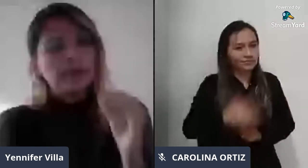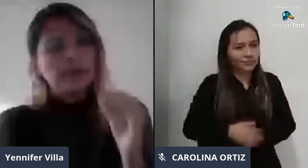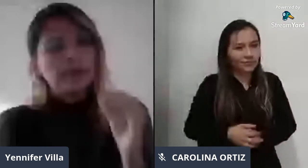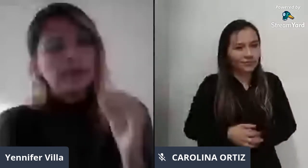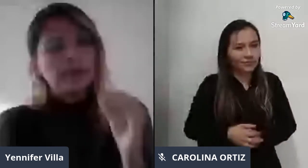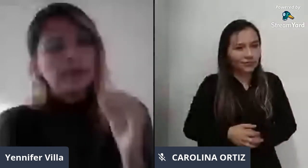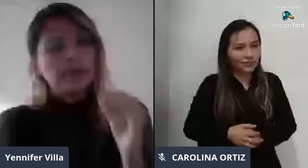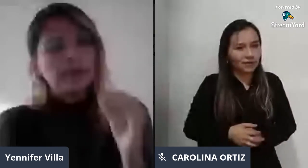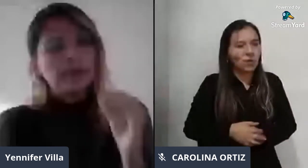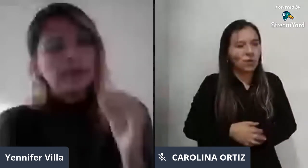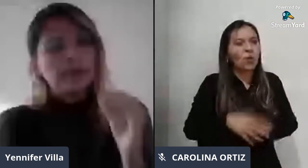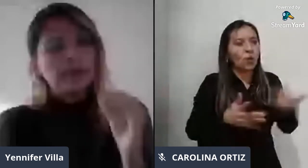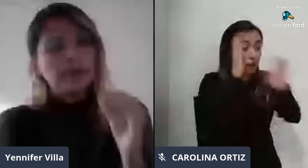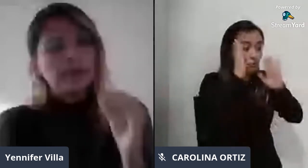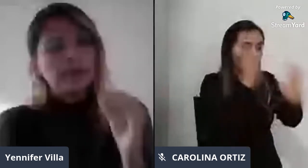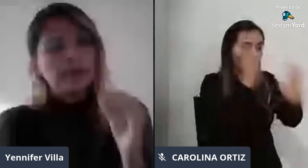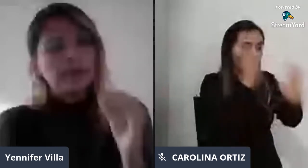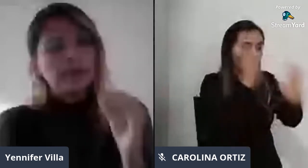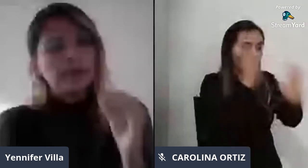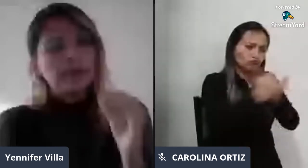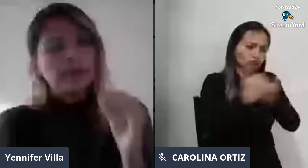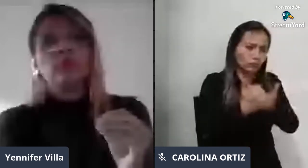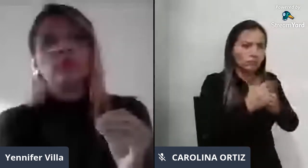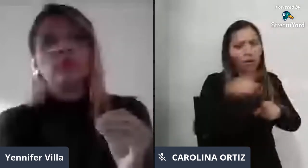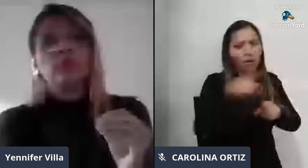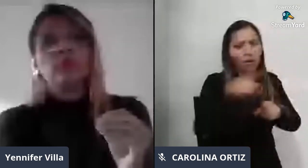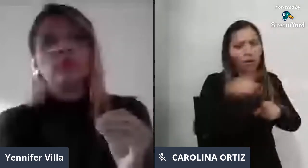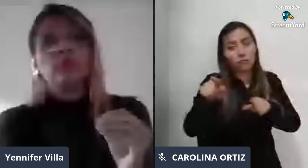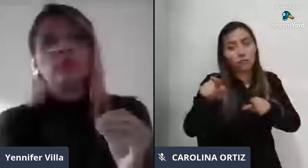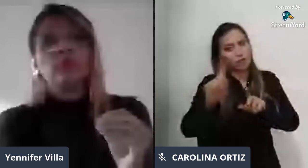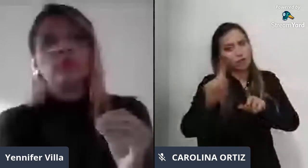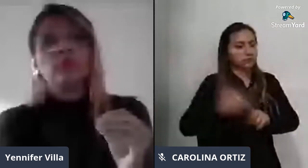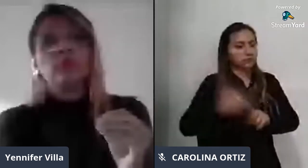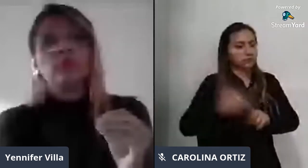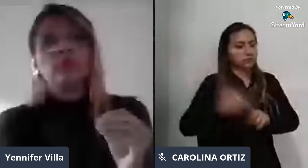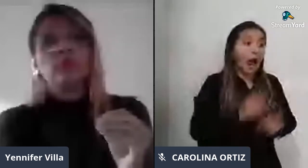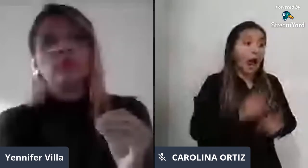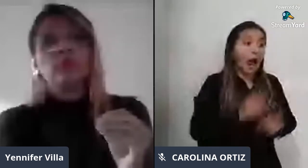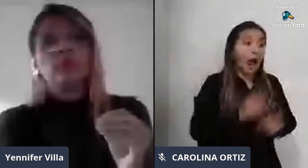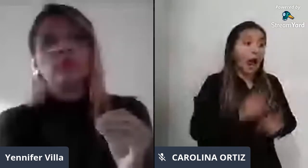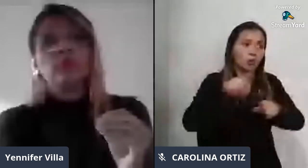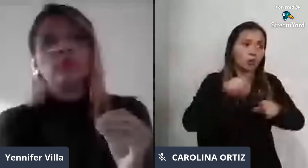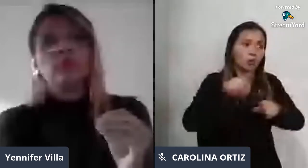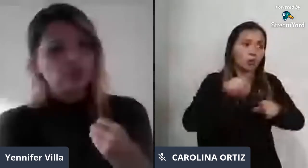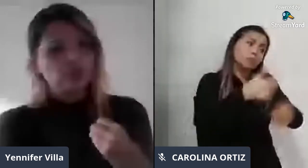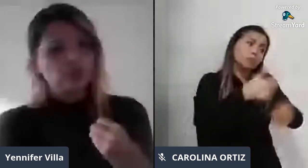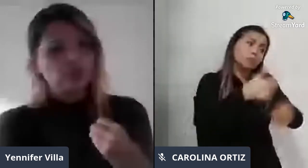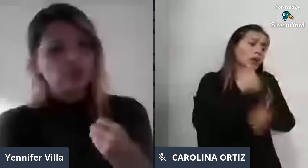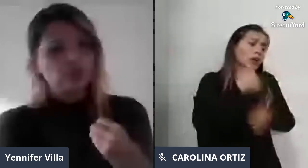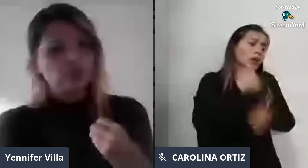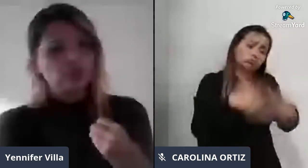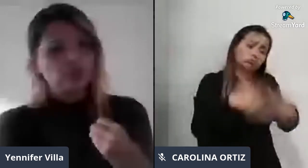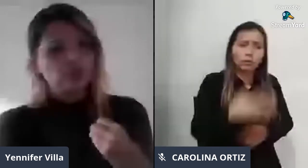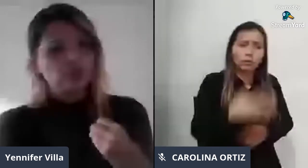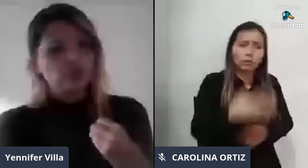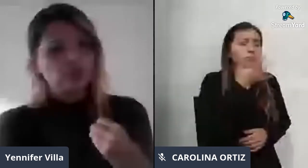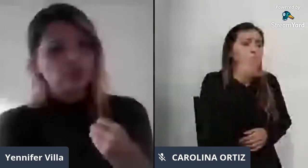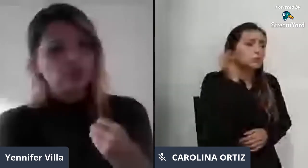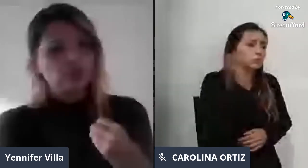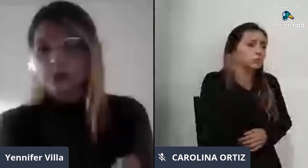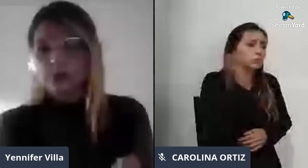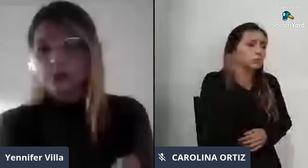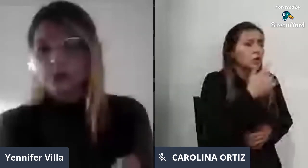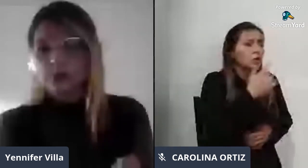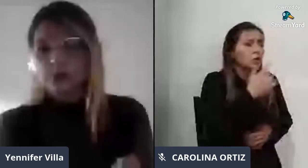otros. Hay unos que sí merecen compasión y hay otros que no. Y eso es bien problemático. Yo les voy a